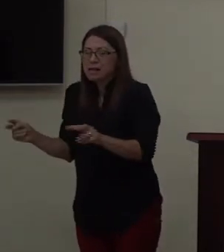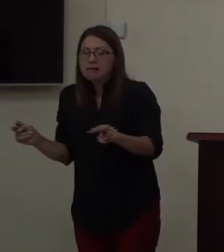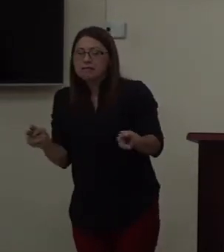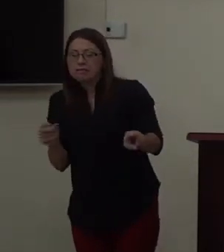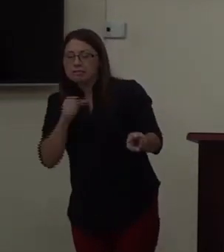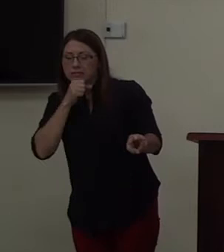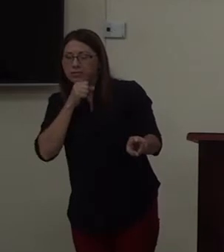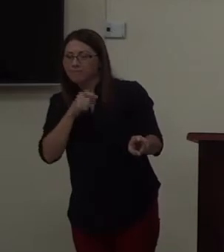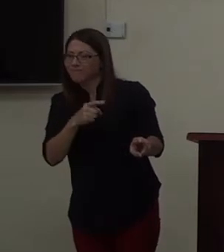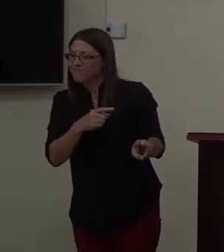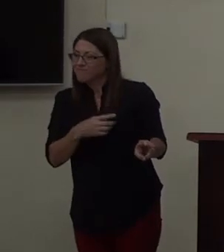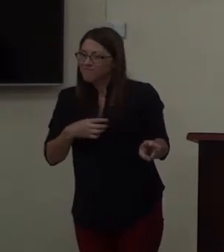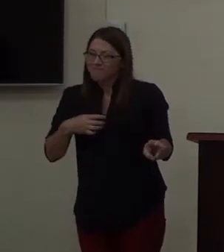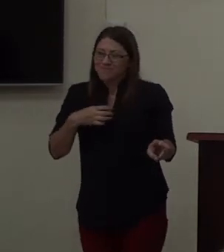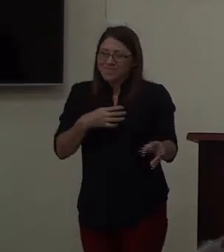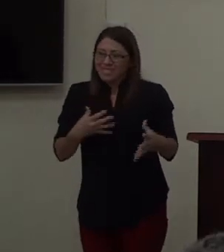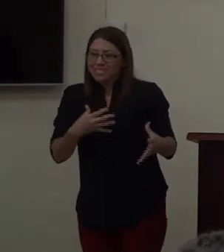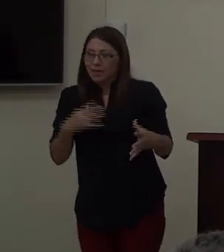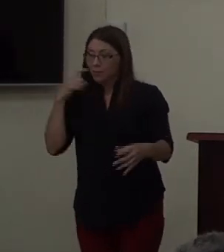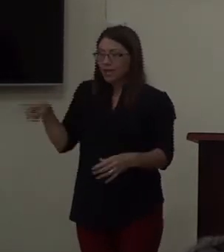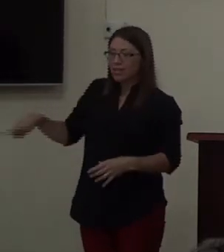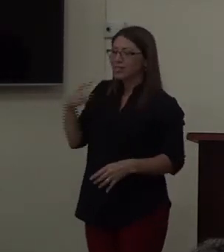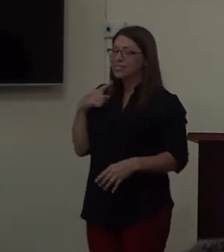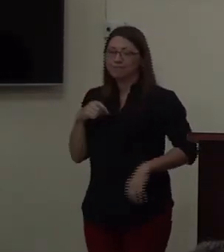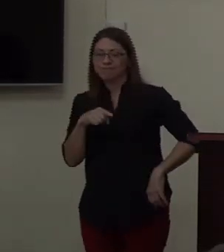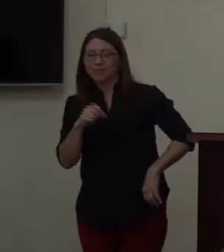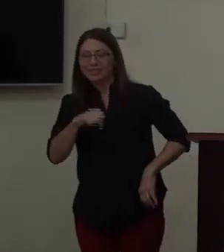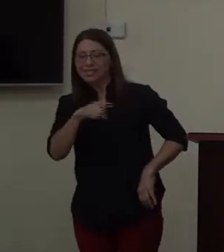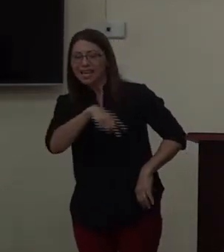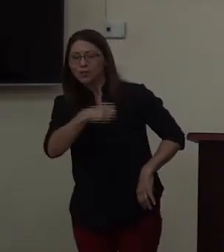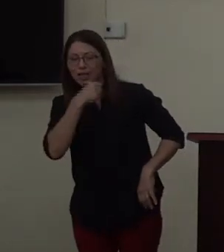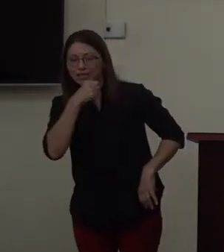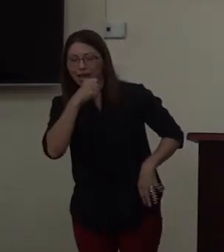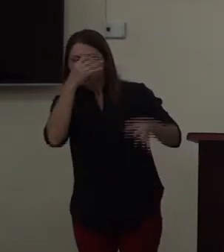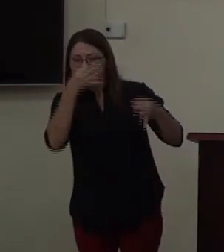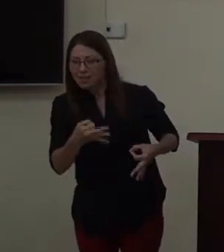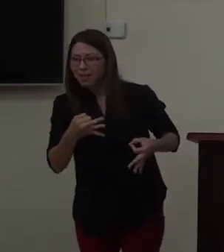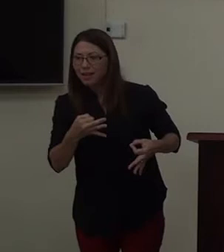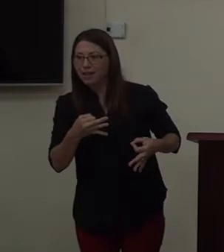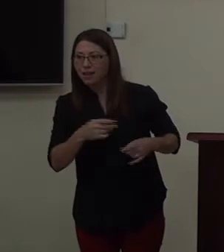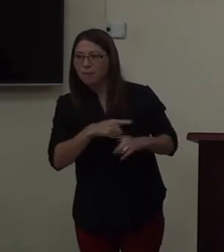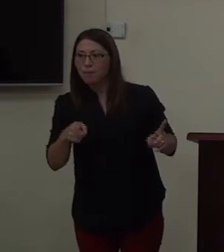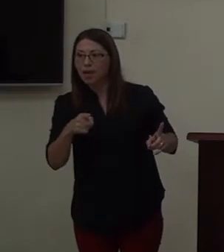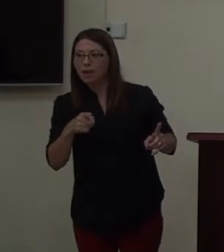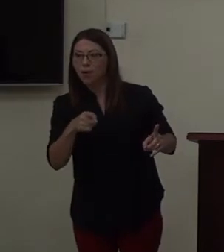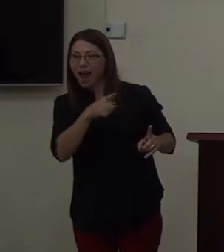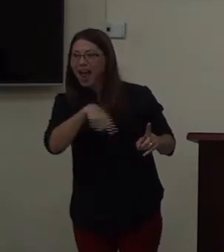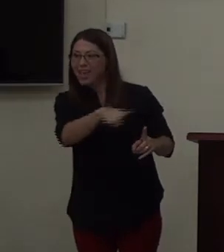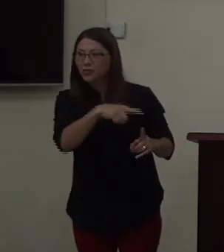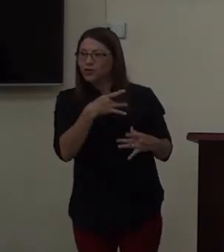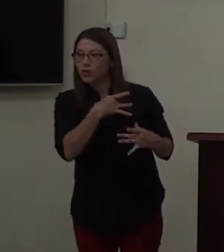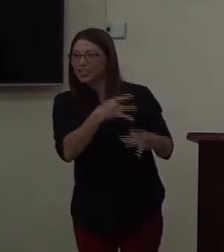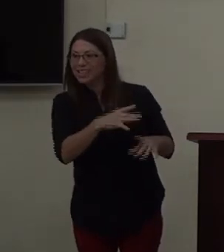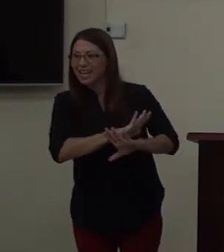les molesta, les inquieta, porque ellos dicen, sí, estos ancianos son los que deciden, ¿verdad? Pero no les interesa. En cambio,